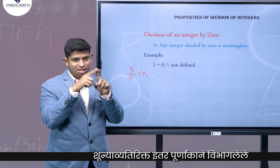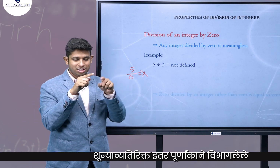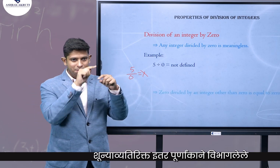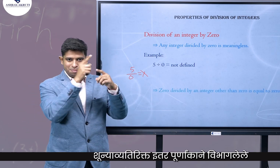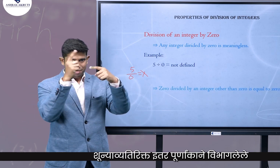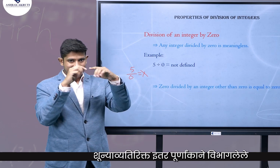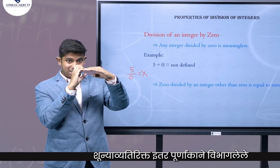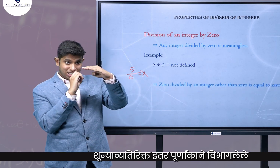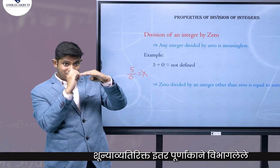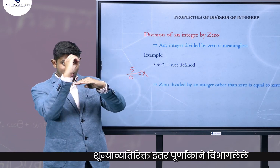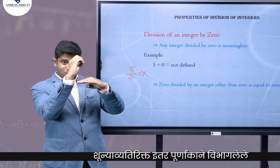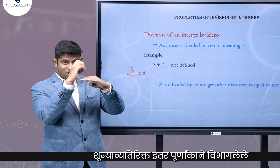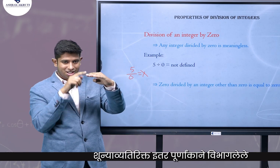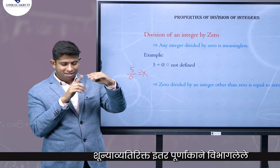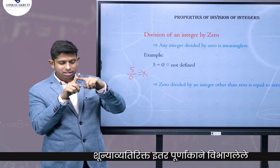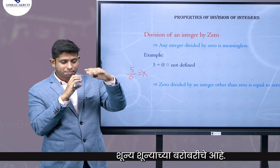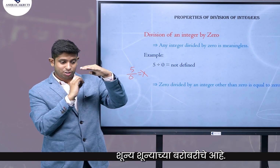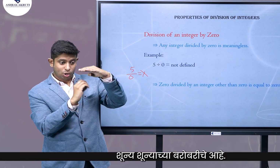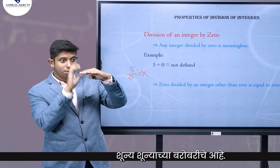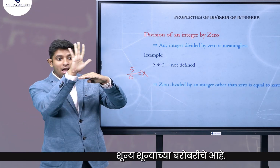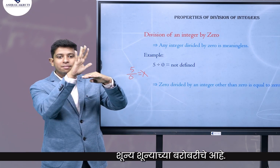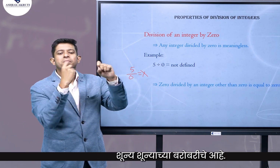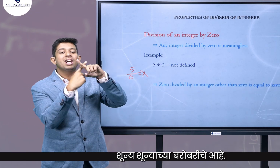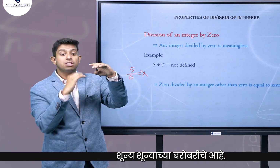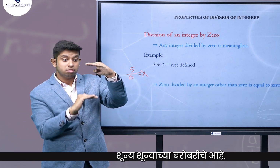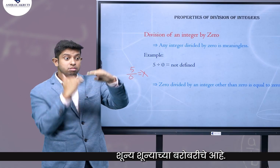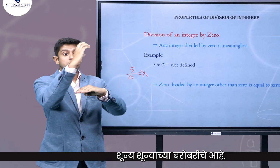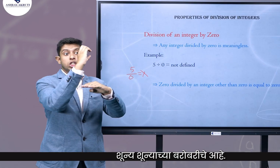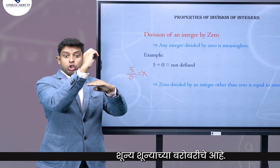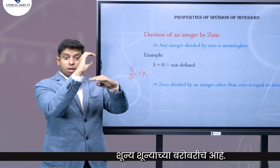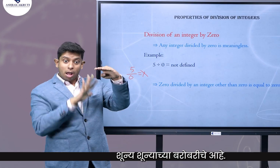शून्या व्यतिरिक्त इतर पूर्णांकाने विभागलेले शून्य शून्याच्या बरोबरीचेच आहे.